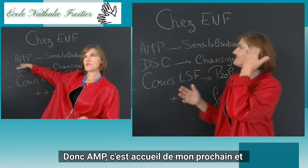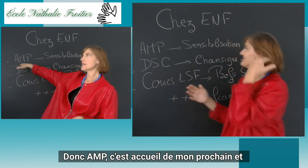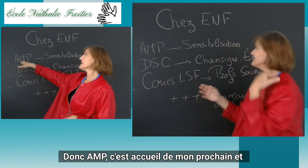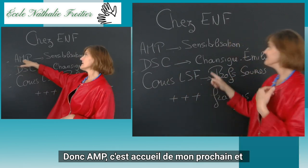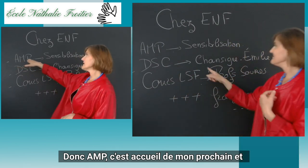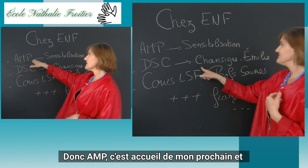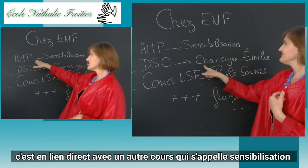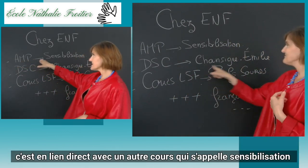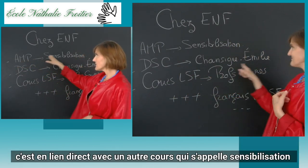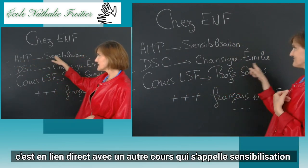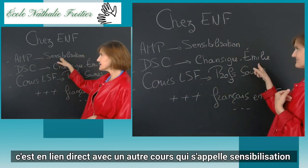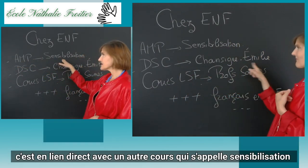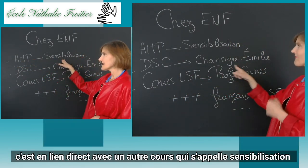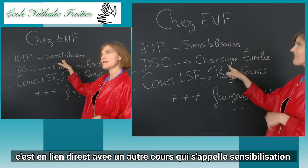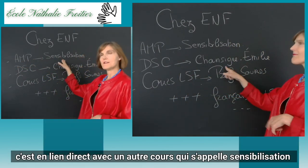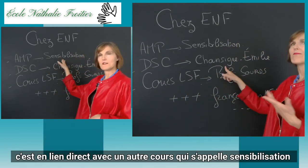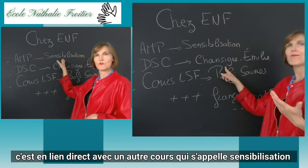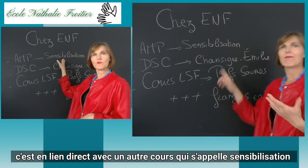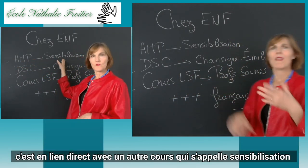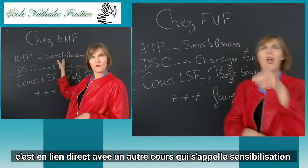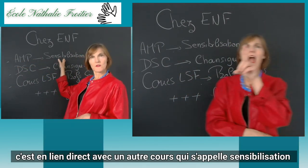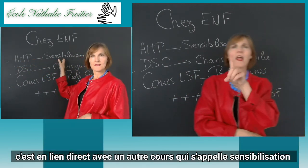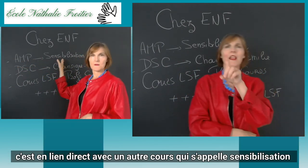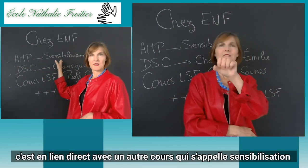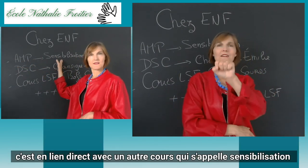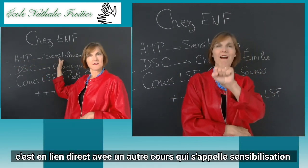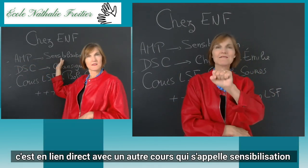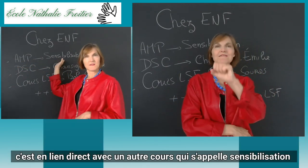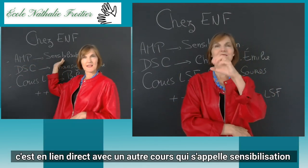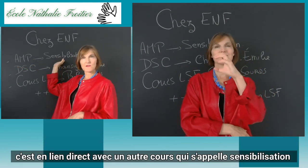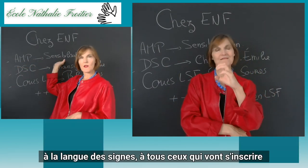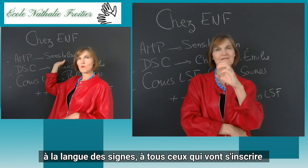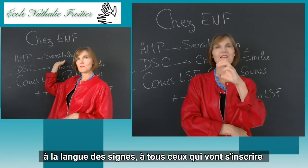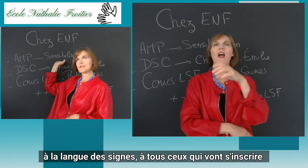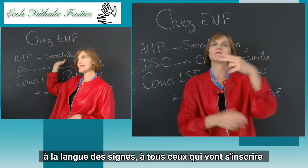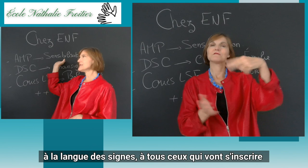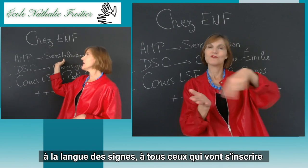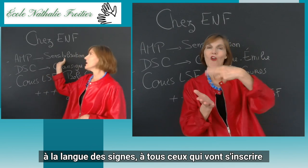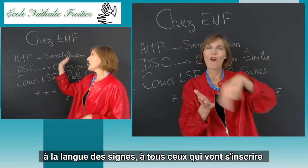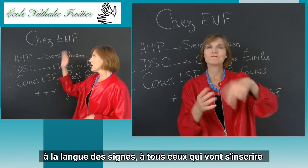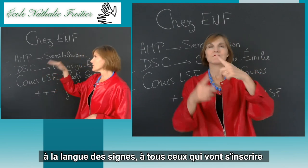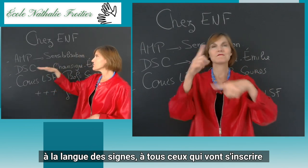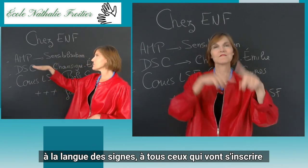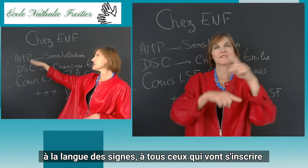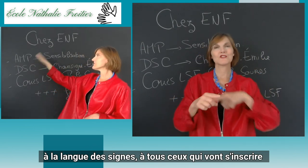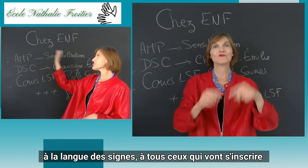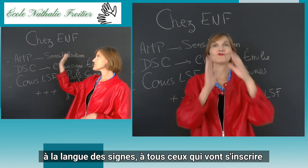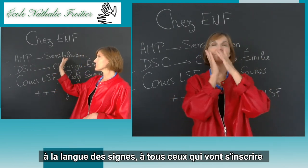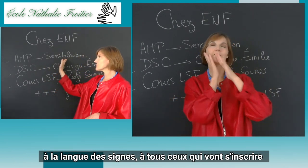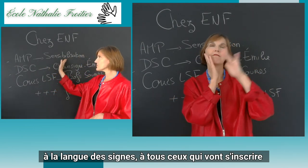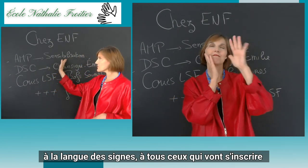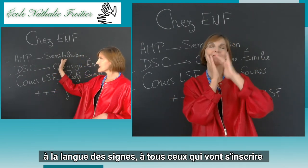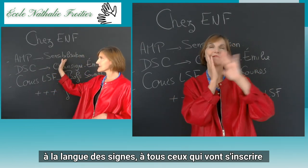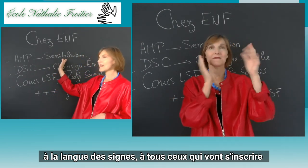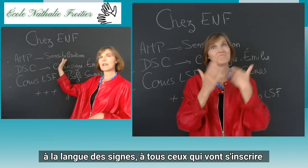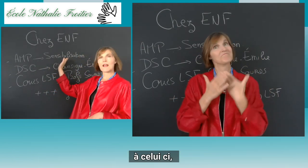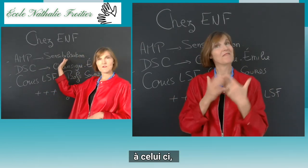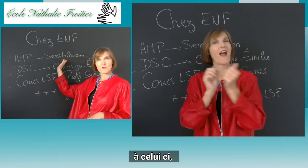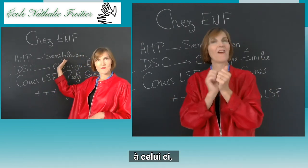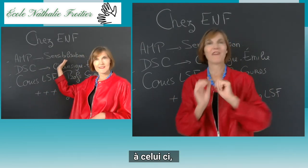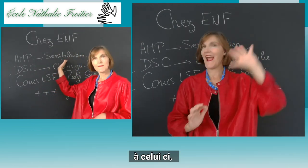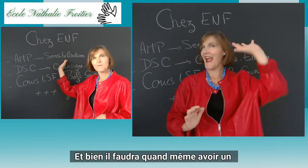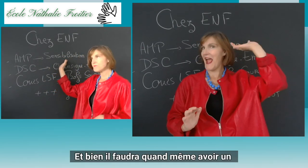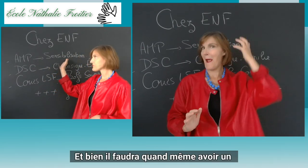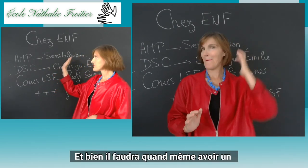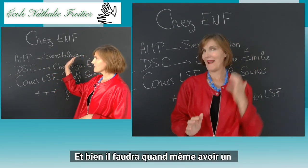appel le mois prochain et c'est en lien direct avec un autre cours qui s'appelle sensibilisation à la langue des signes à tous ceux qui vont s'inscrire